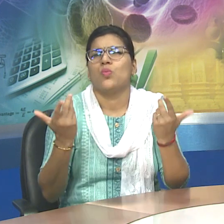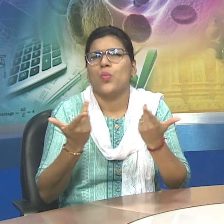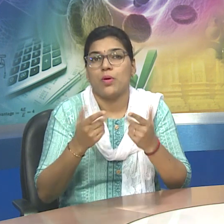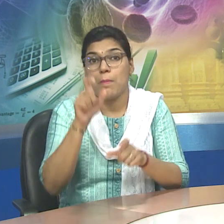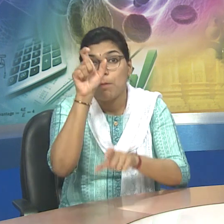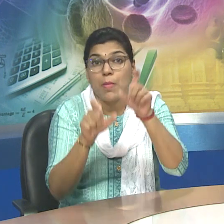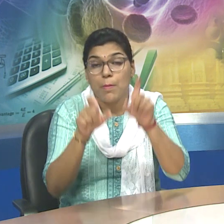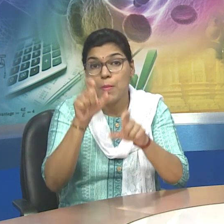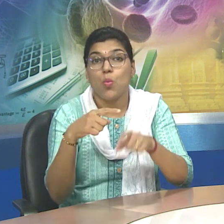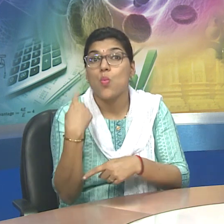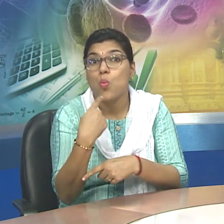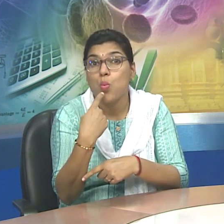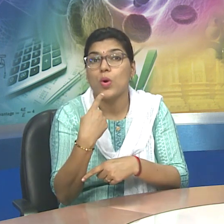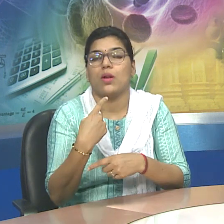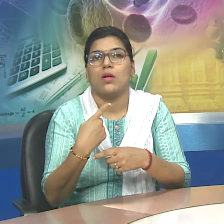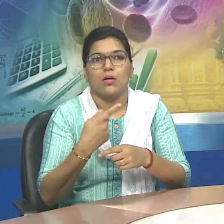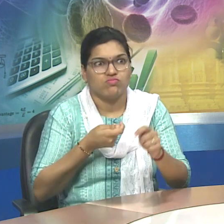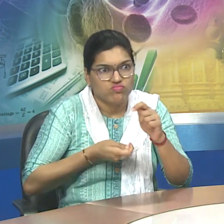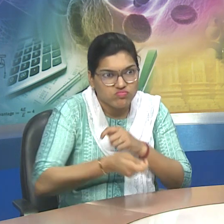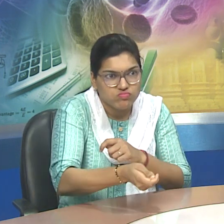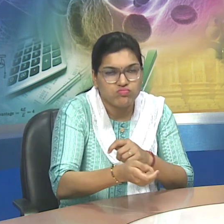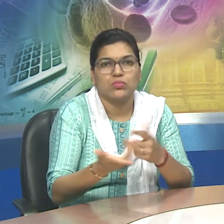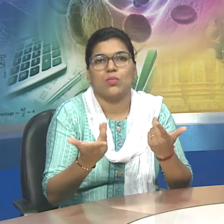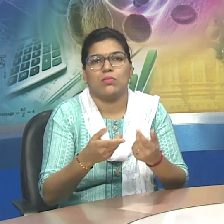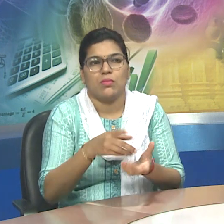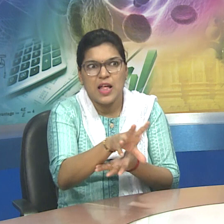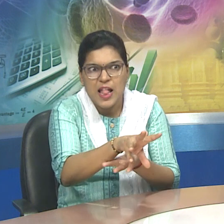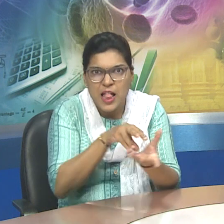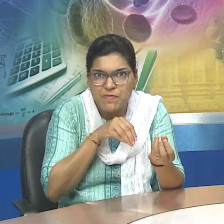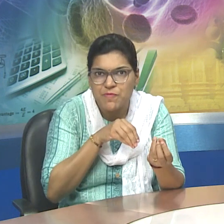करता है तो उसको पनिशमेंट अर्थात सजा भी दी जाती है।